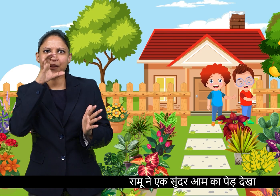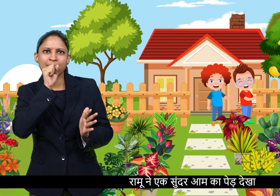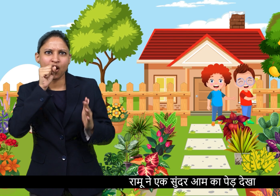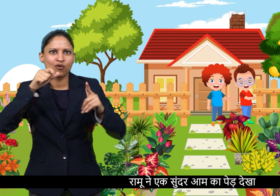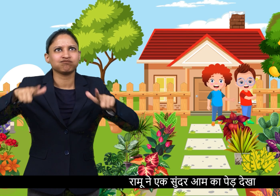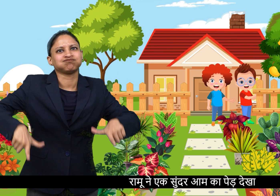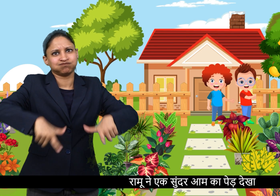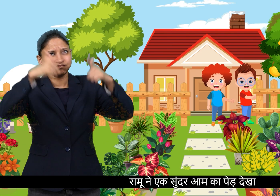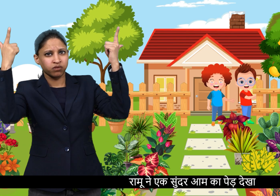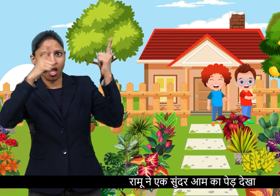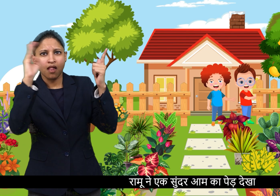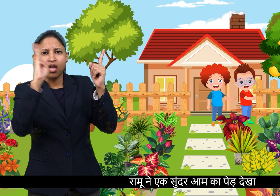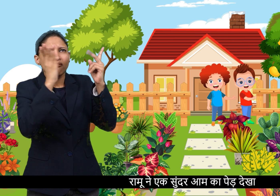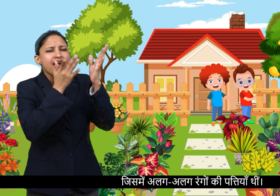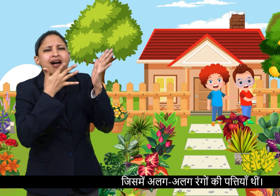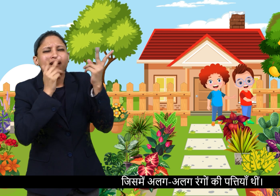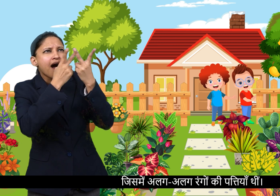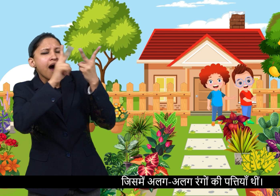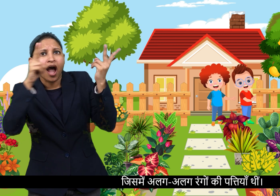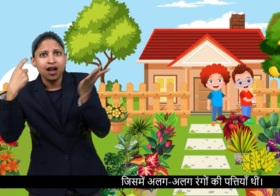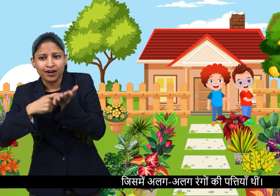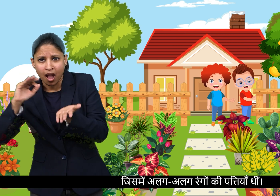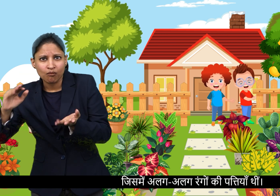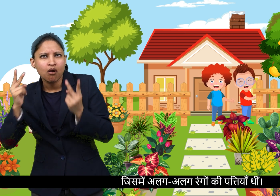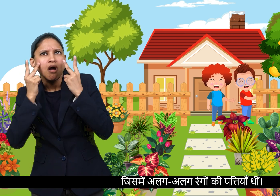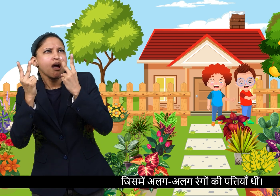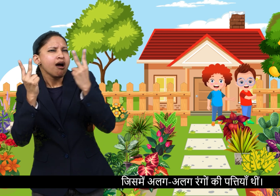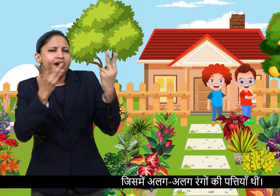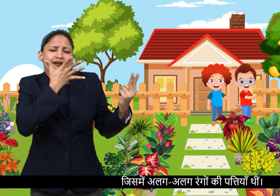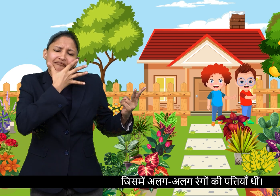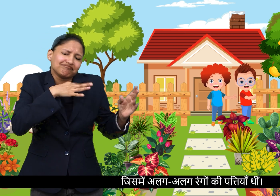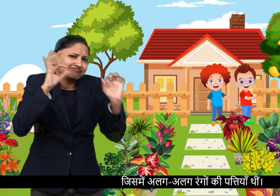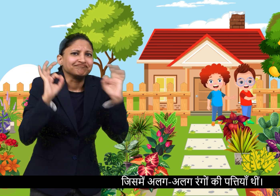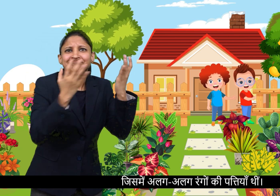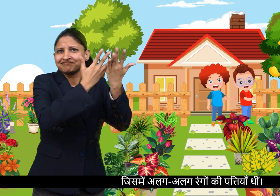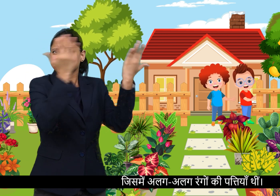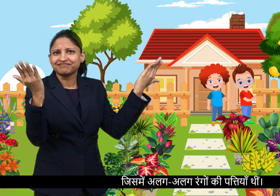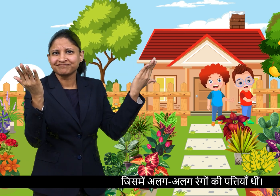रामू ने एक सुंदर आम का पेड़ देखा जिसमें अलग अलग रंगों की पत्तियां थी।